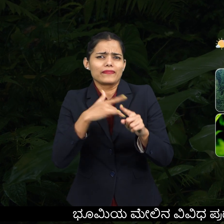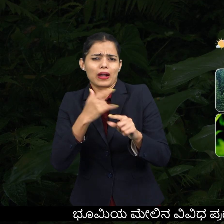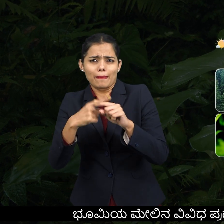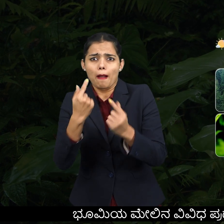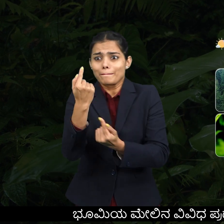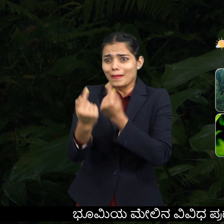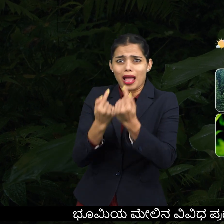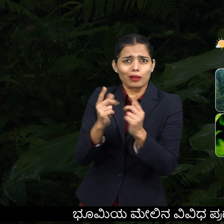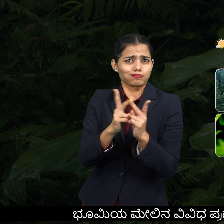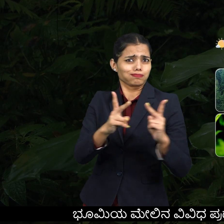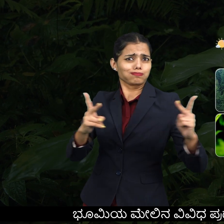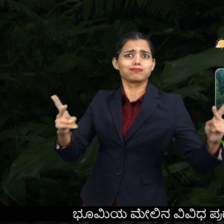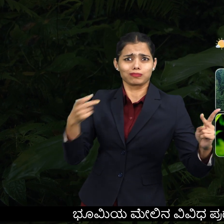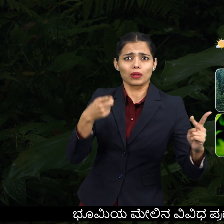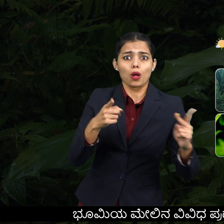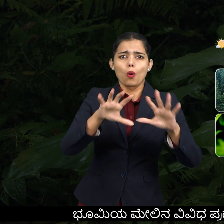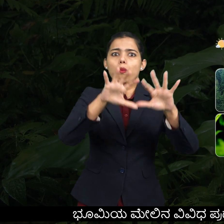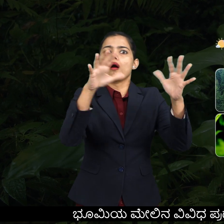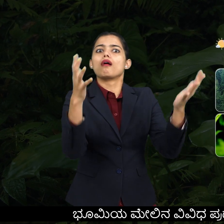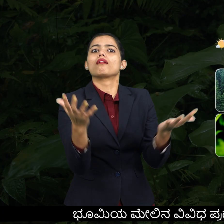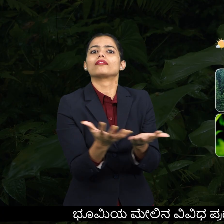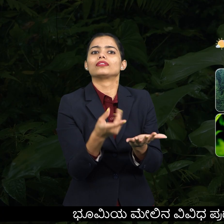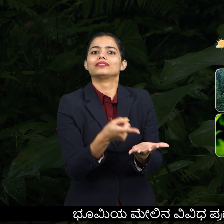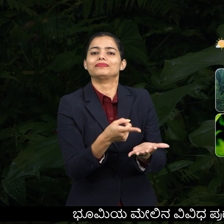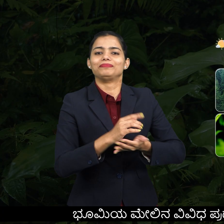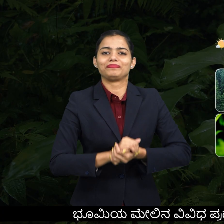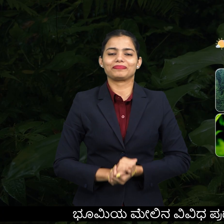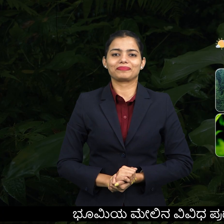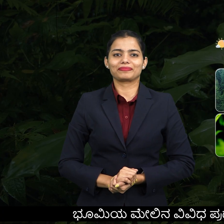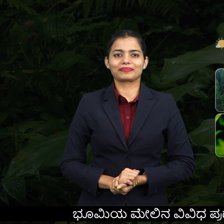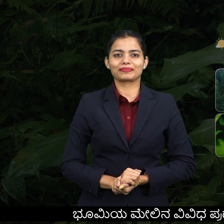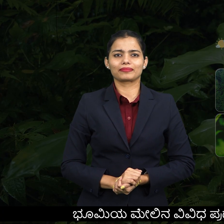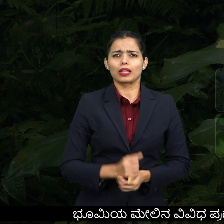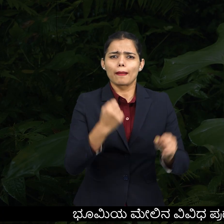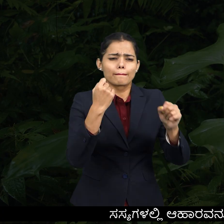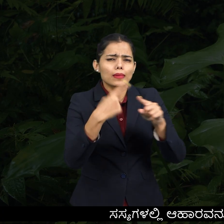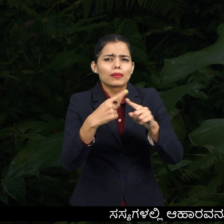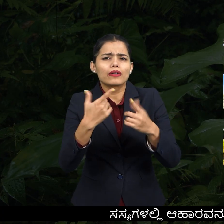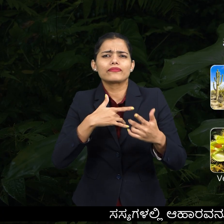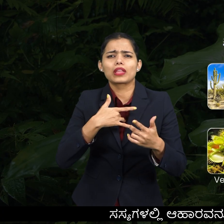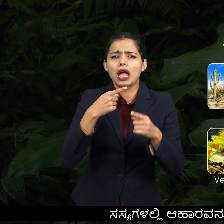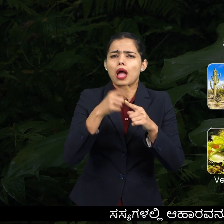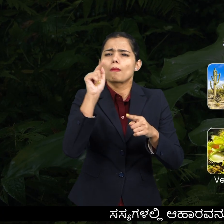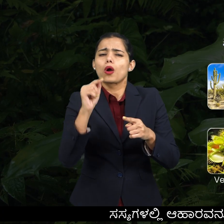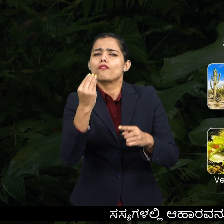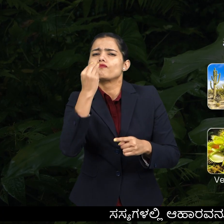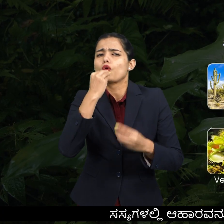ಎರಡನೆಯದಾಗಿ, ಭೂಮಿಯ ಮೇಲಿನ ವಿವಿಧ ಪ್ರದೇಶಗಳಲ್ಲಿ ಸಸ್ಯಗಳ ಹೊಂದಾಣಿಕೆ.